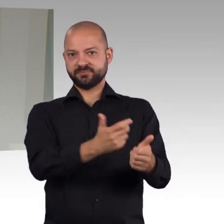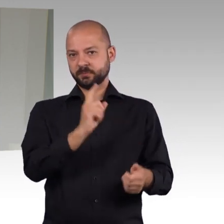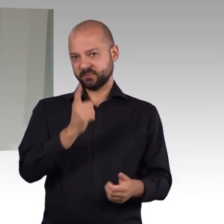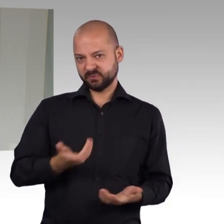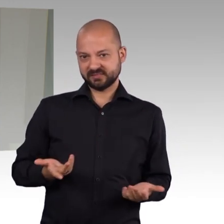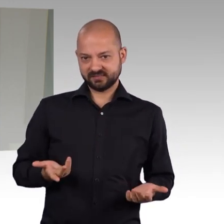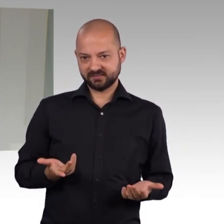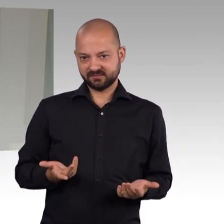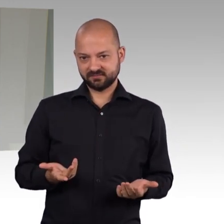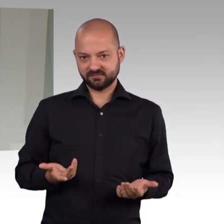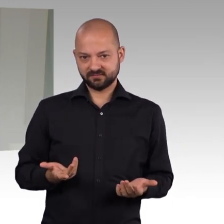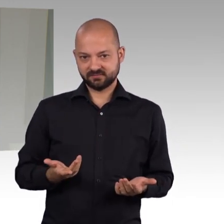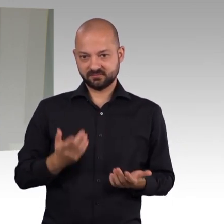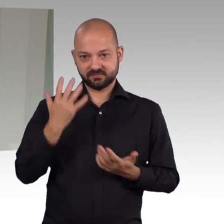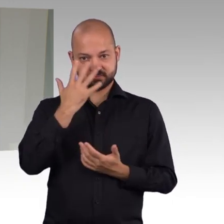abgestellt.